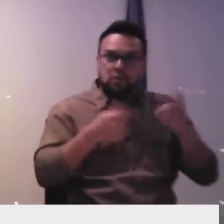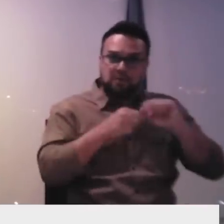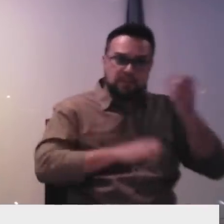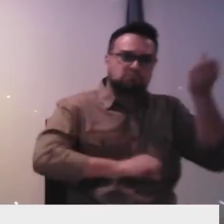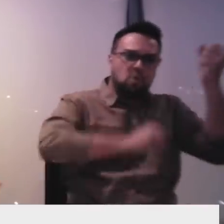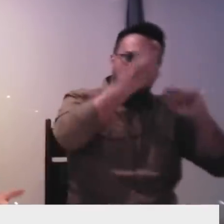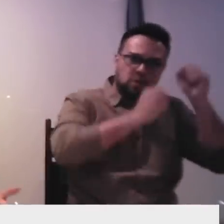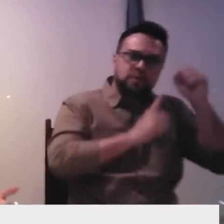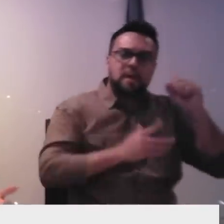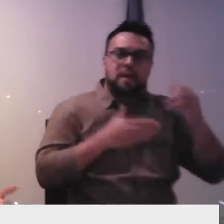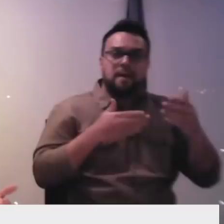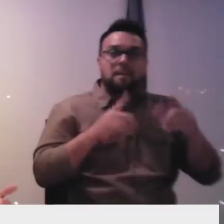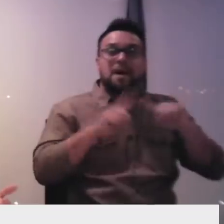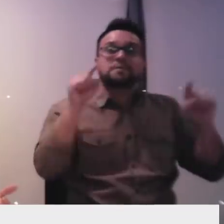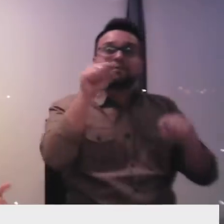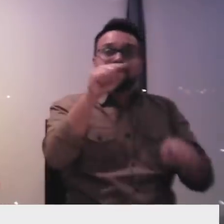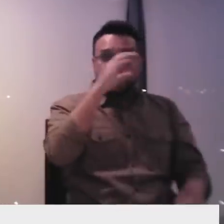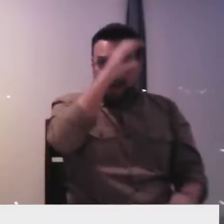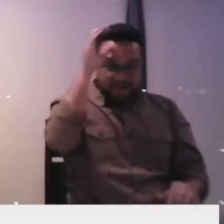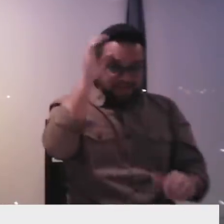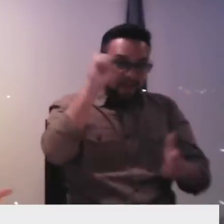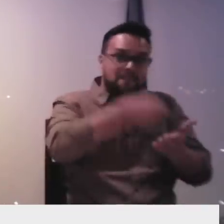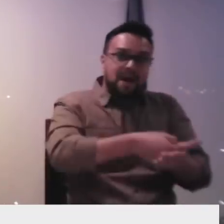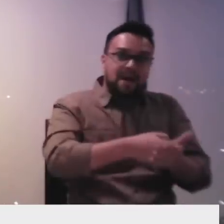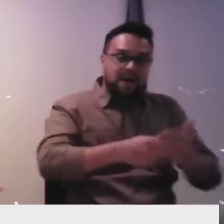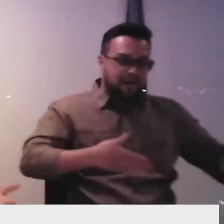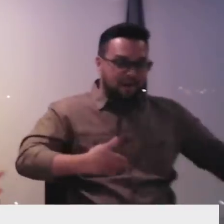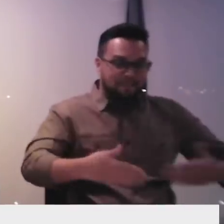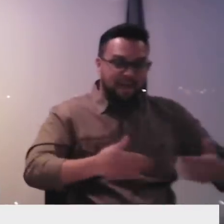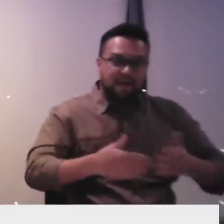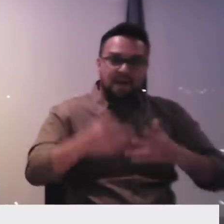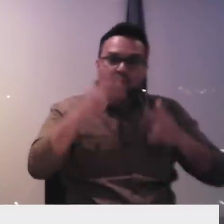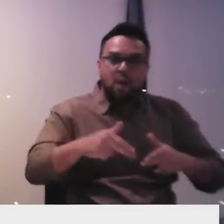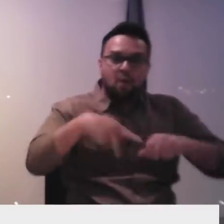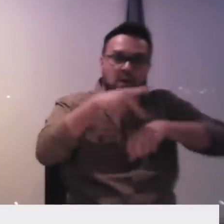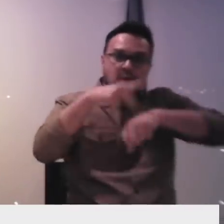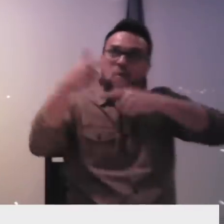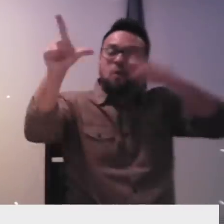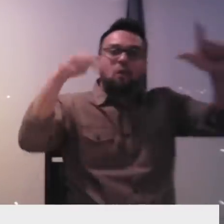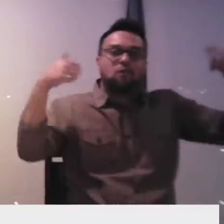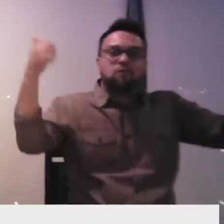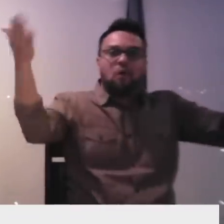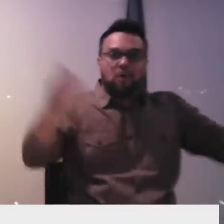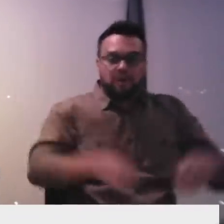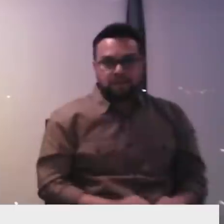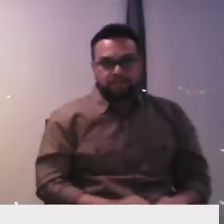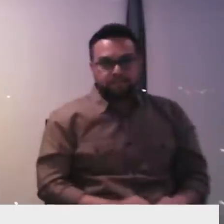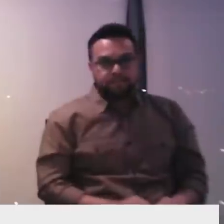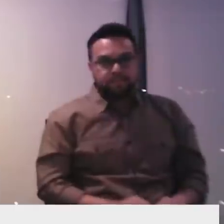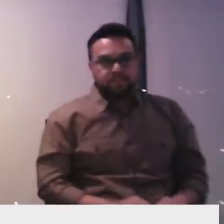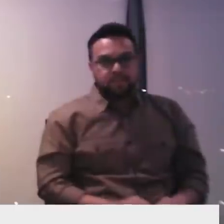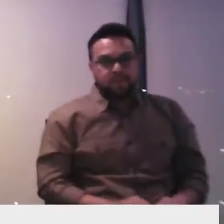né? E você pagar o preço do mercado internacional, pô. Coisa acertada lá